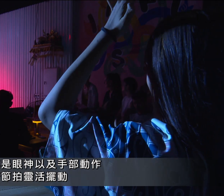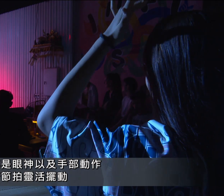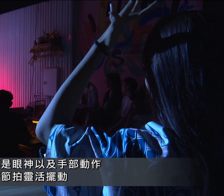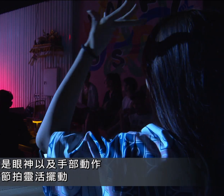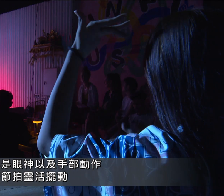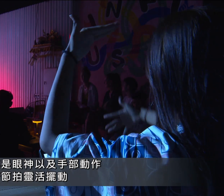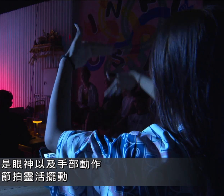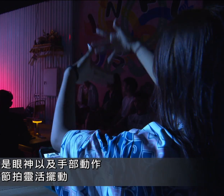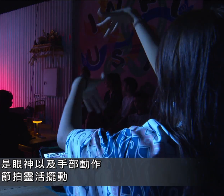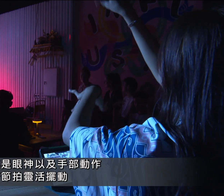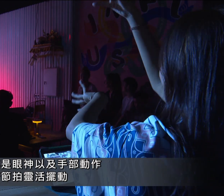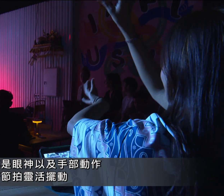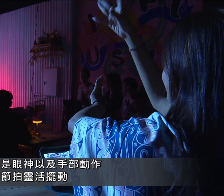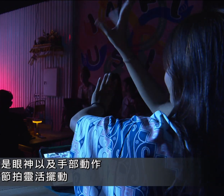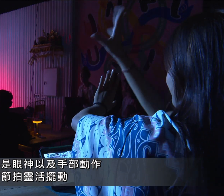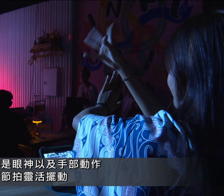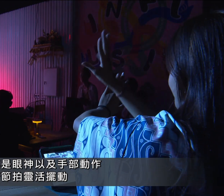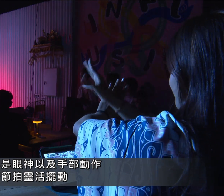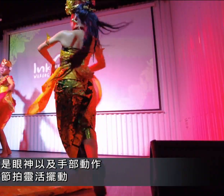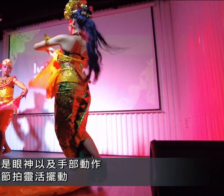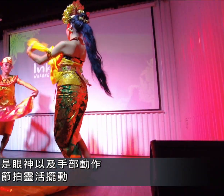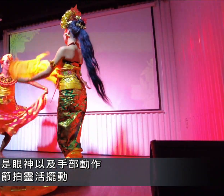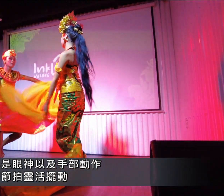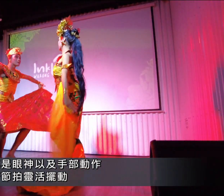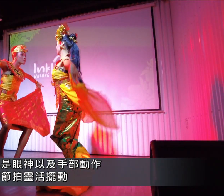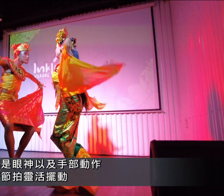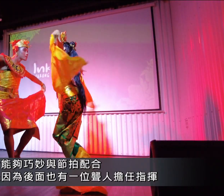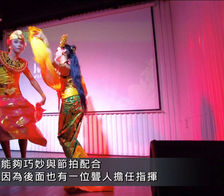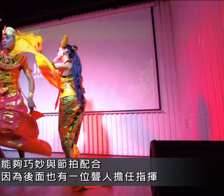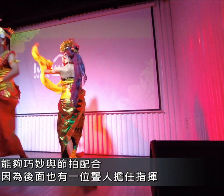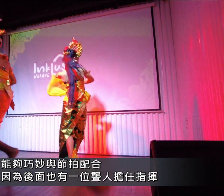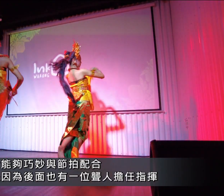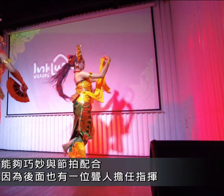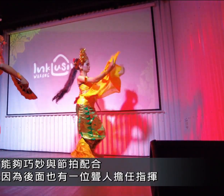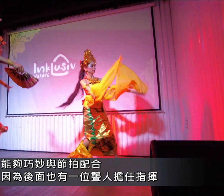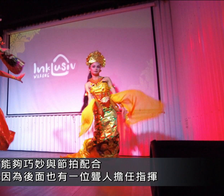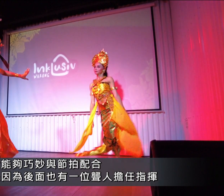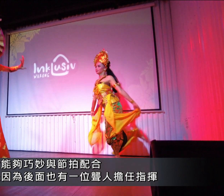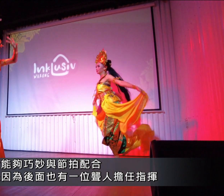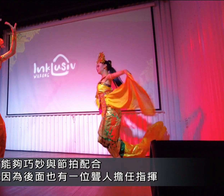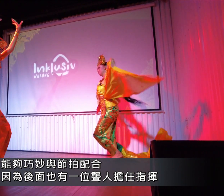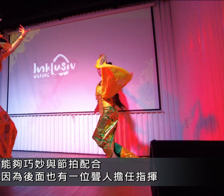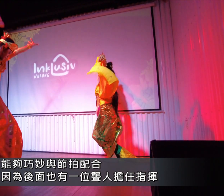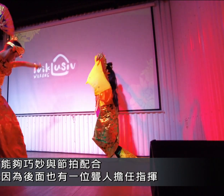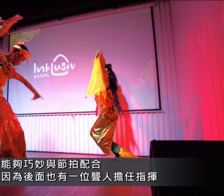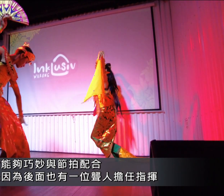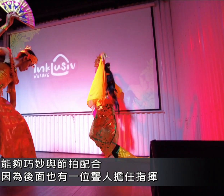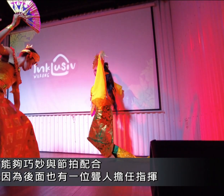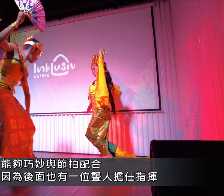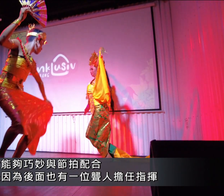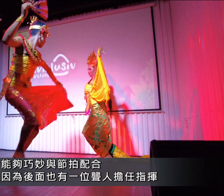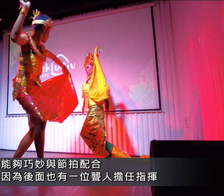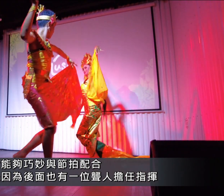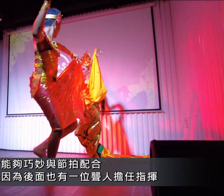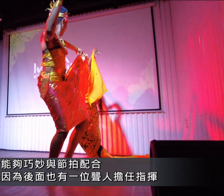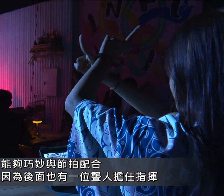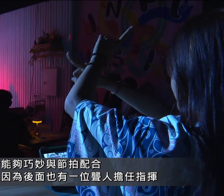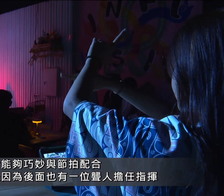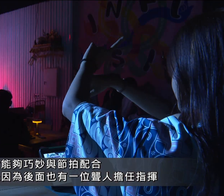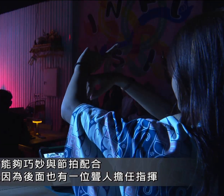着节拍灵活摆动。舞者能够巧妙与节拍配合，都是因为后面也有一位聋人担任指